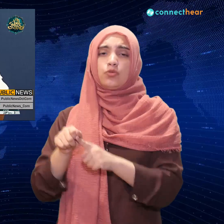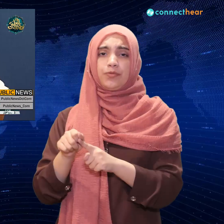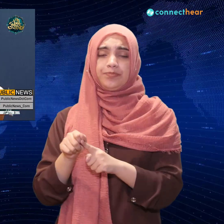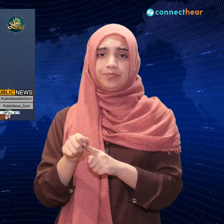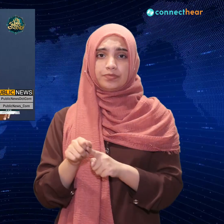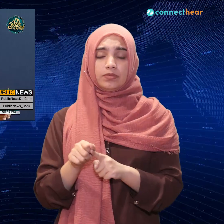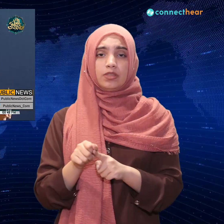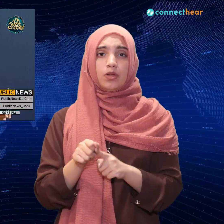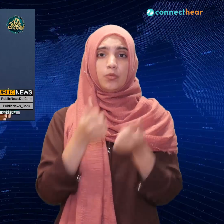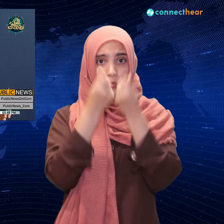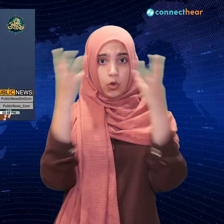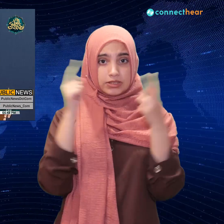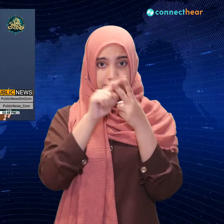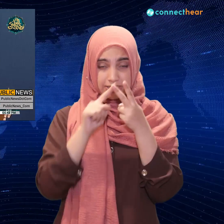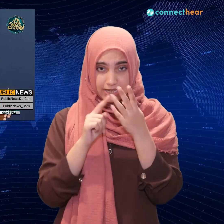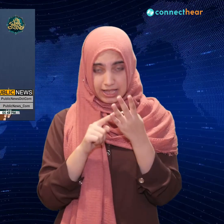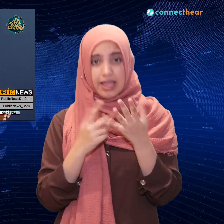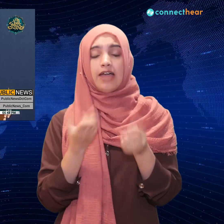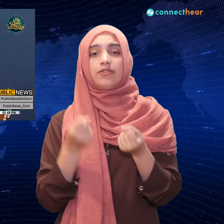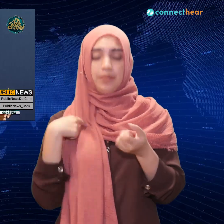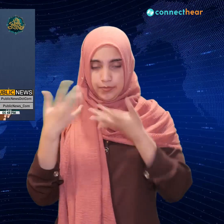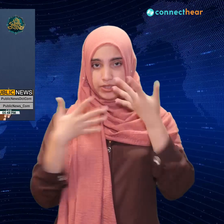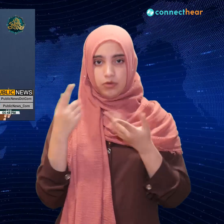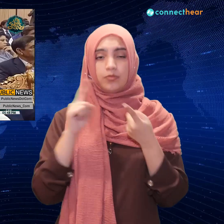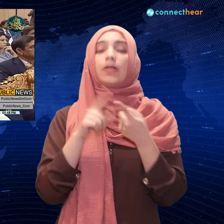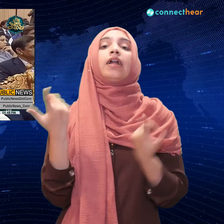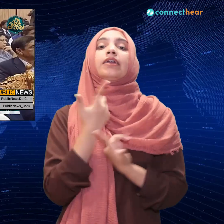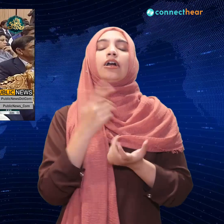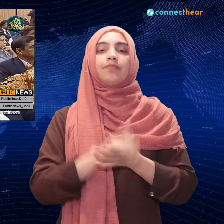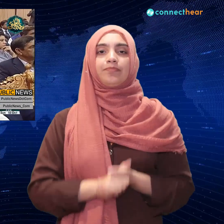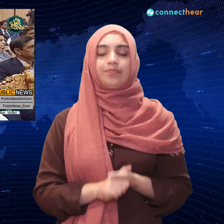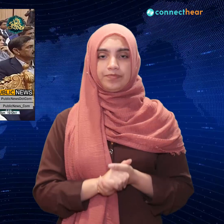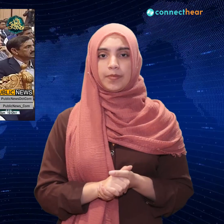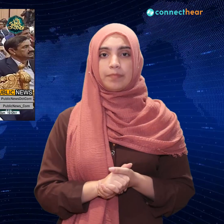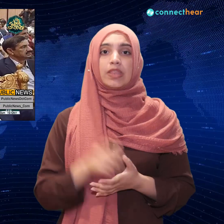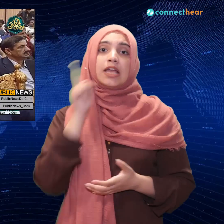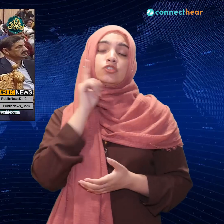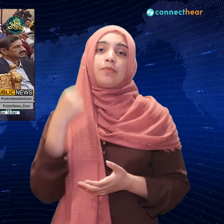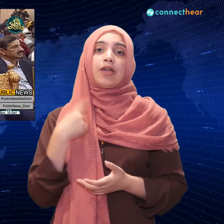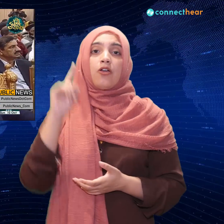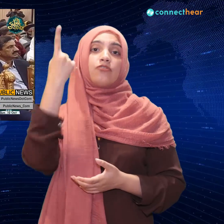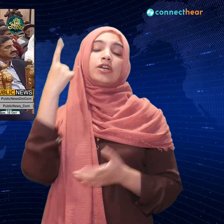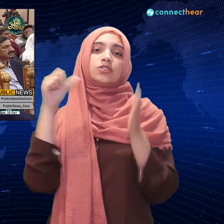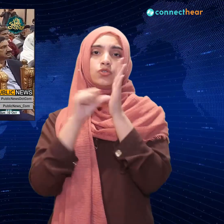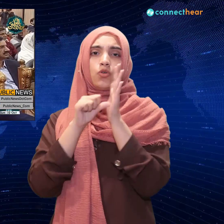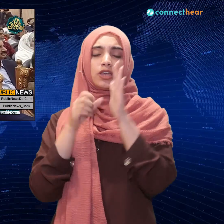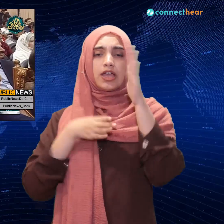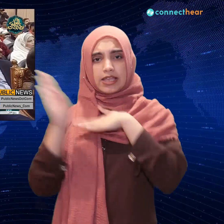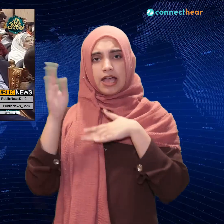سب سے پہلے جی، میں جس طرح جب پہلی دفعہ گیا برطانیہ 18 سال